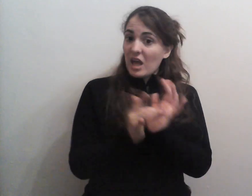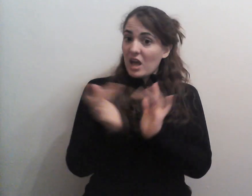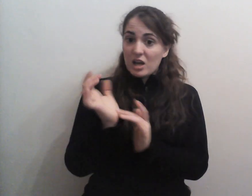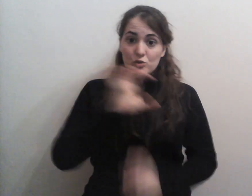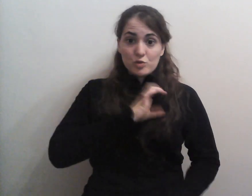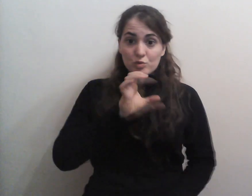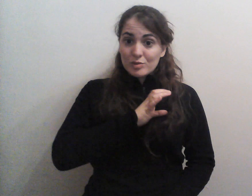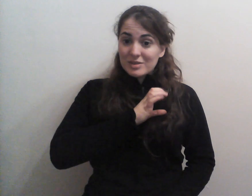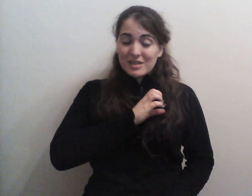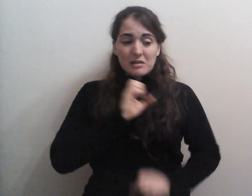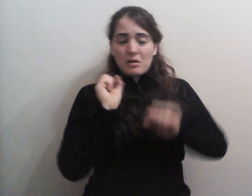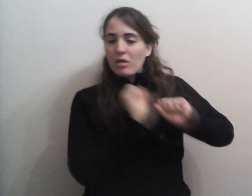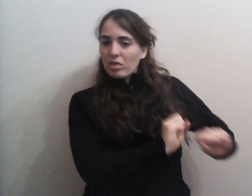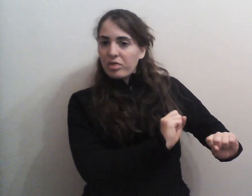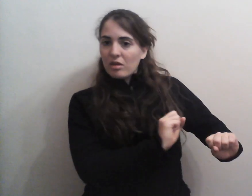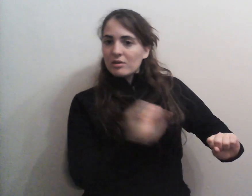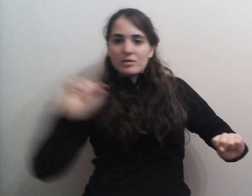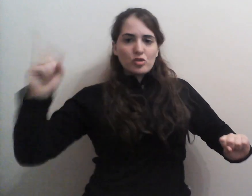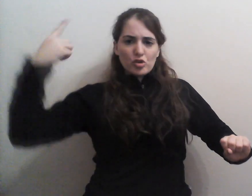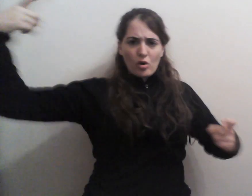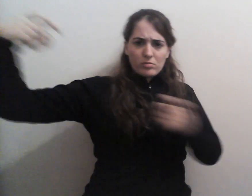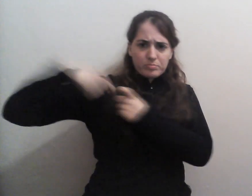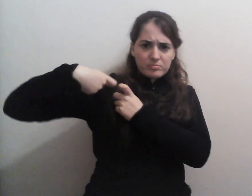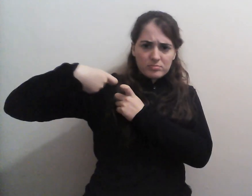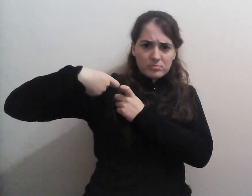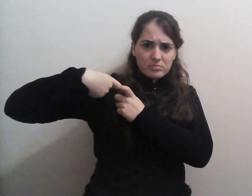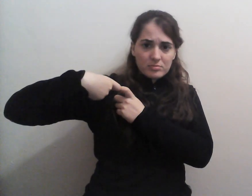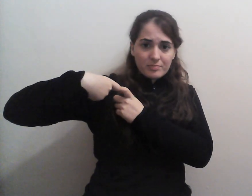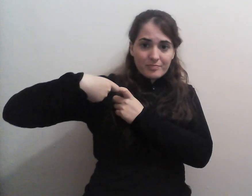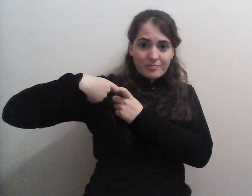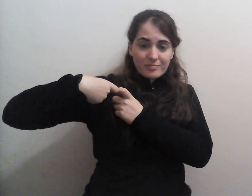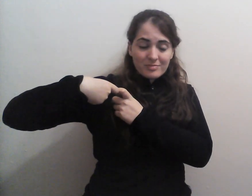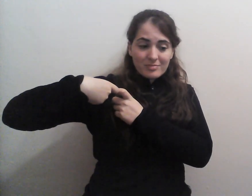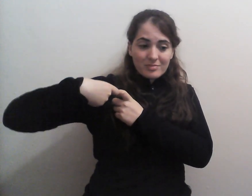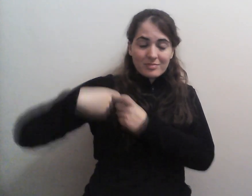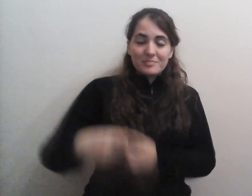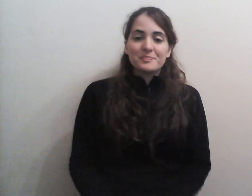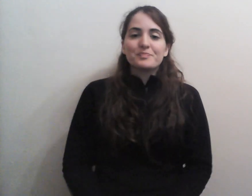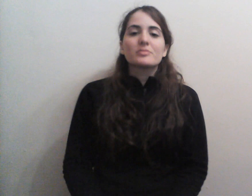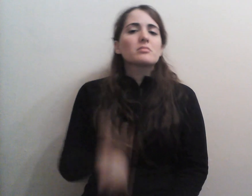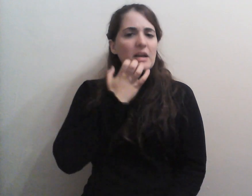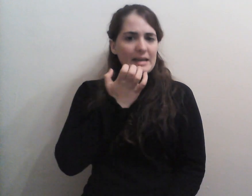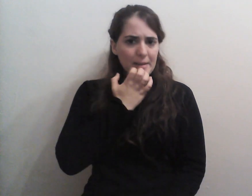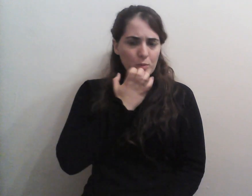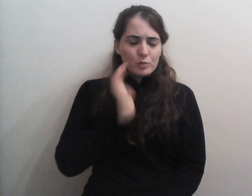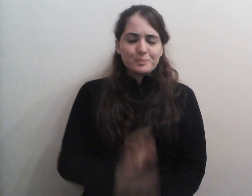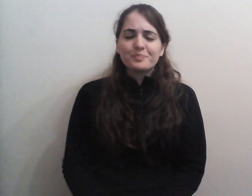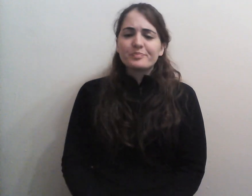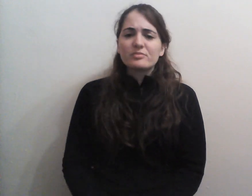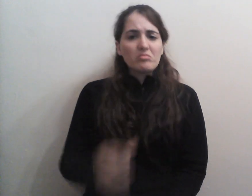pero en Cristo recibimos el abrazo, el beso de Dios. Te pongo un ejemplo. Yo vivo en un cortijo en las afueras de